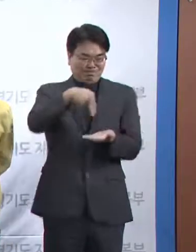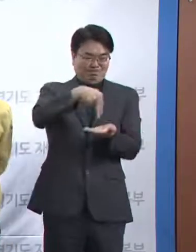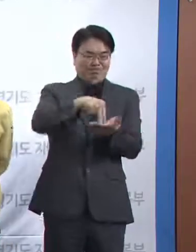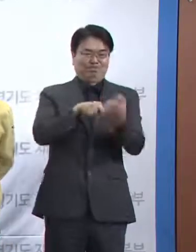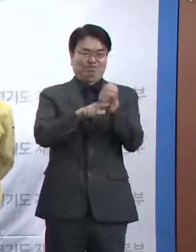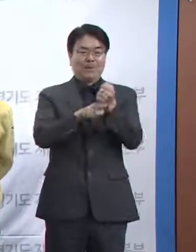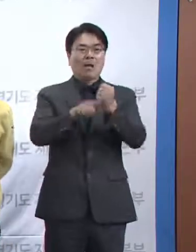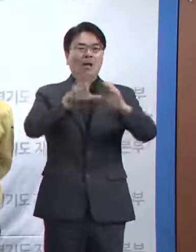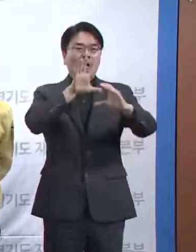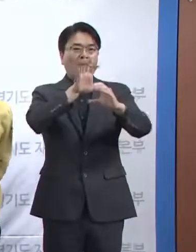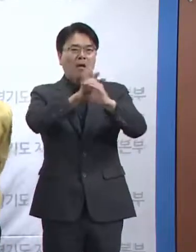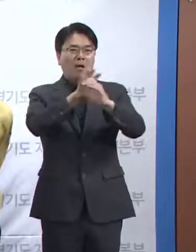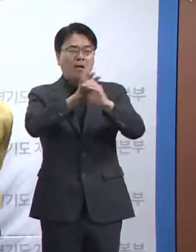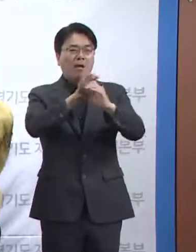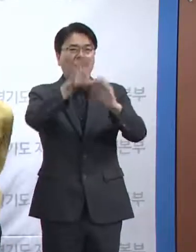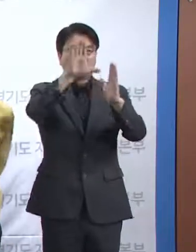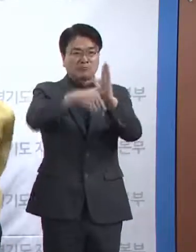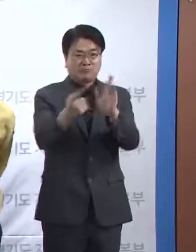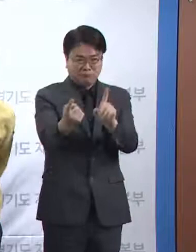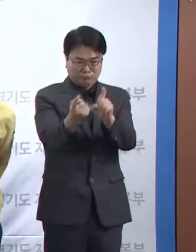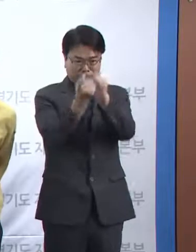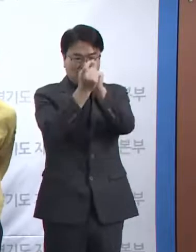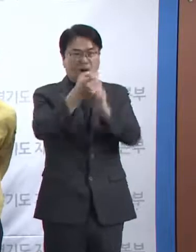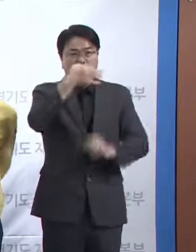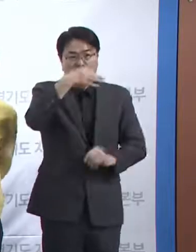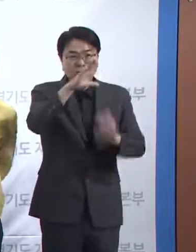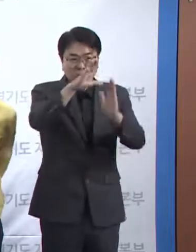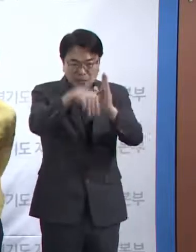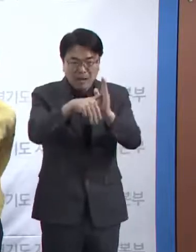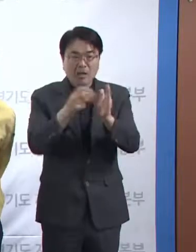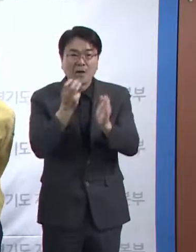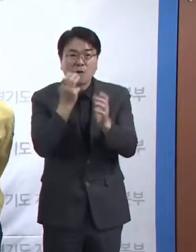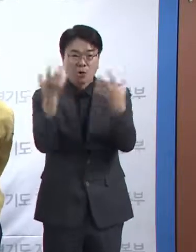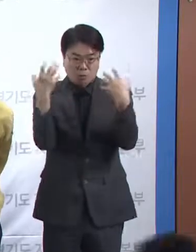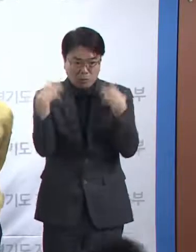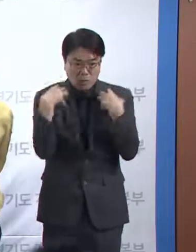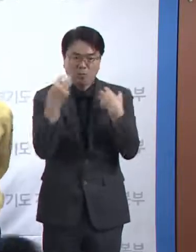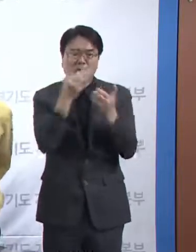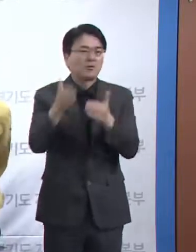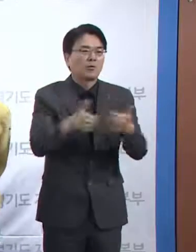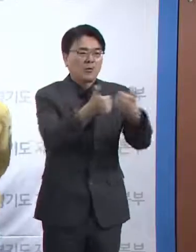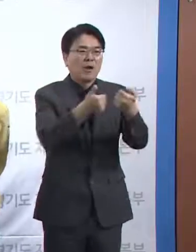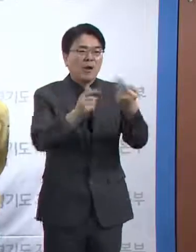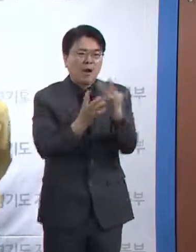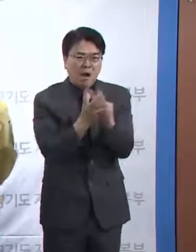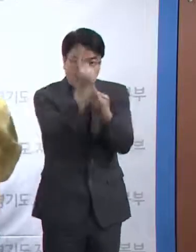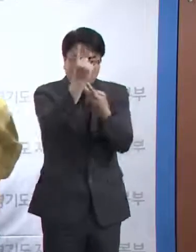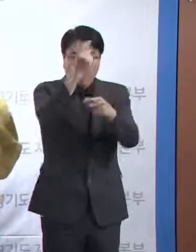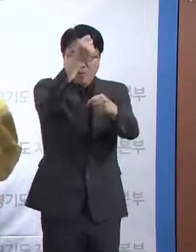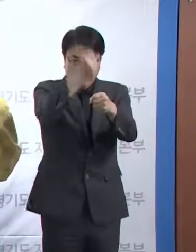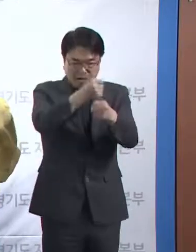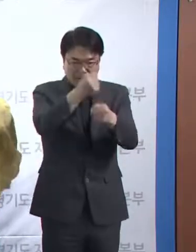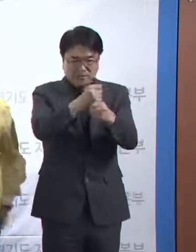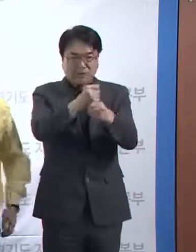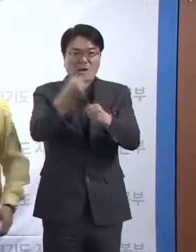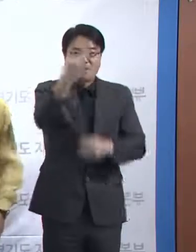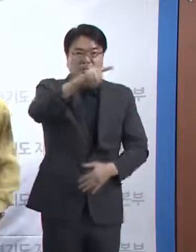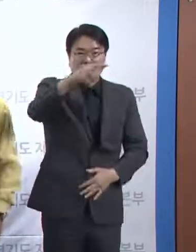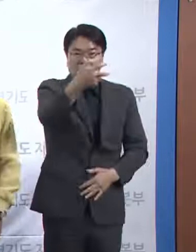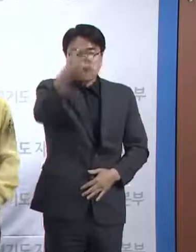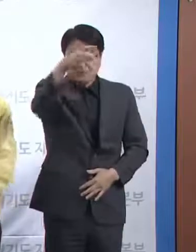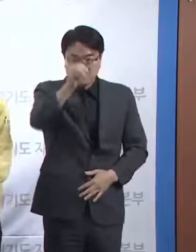코로나19로 인해서 어려운 이 시국에 경기도와 경기도의회가 하나가 되고 1370만의